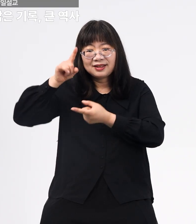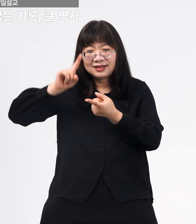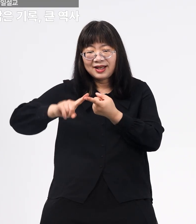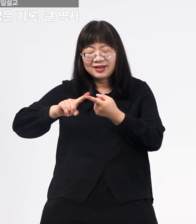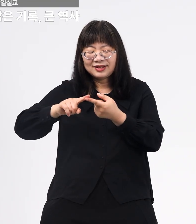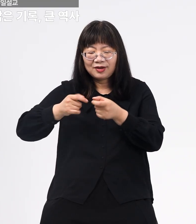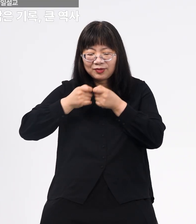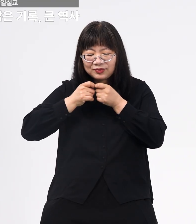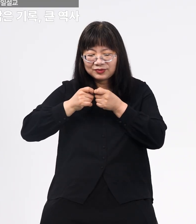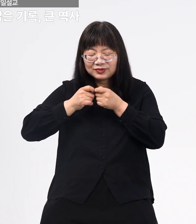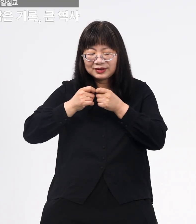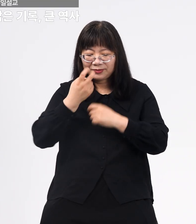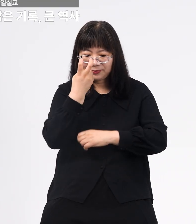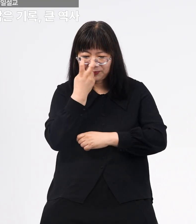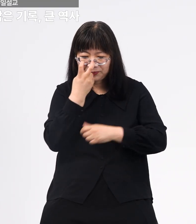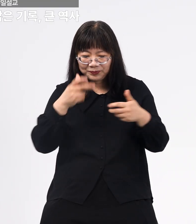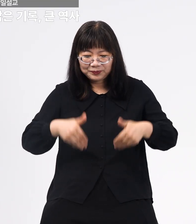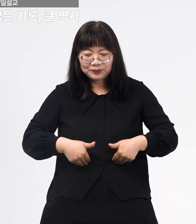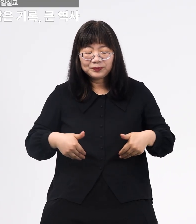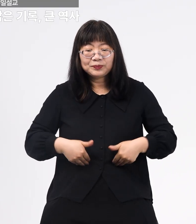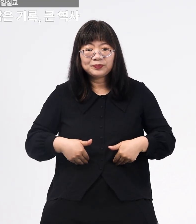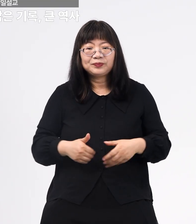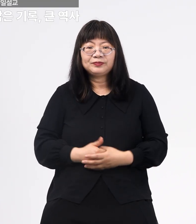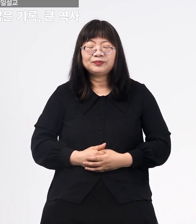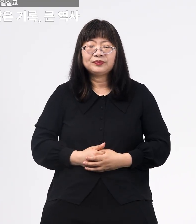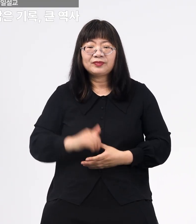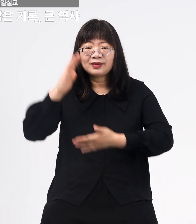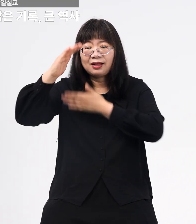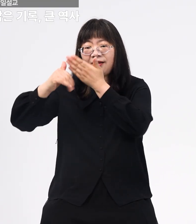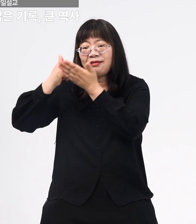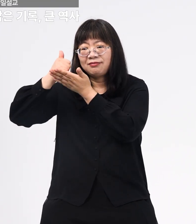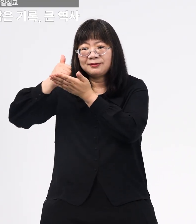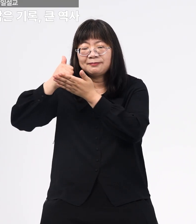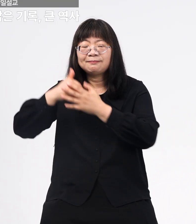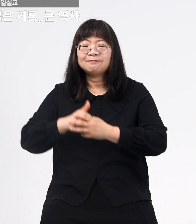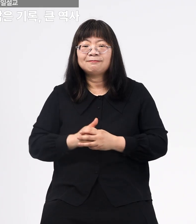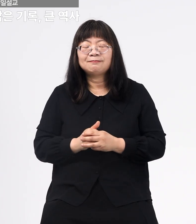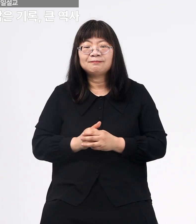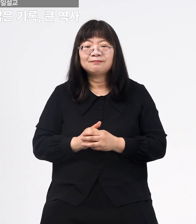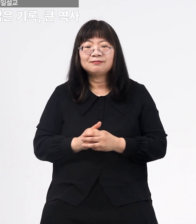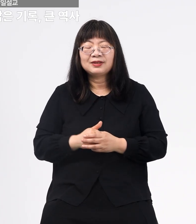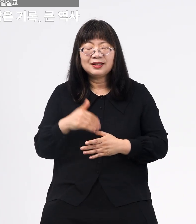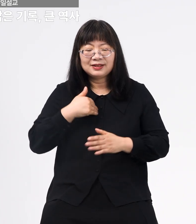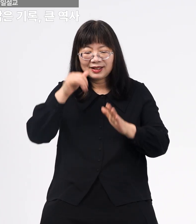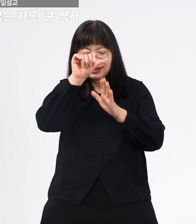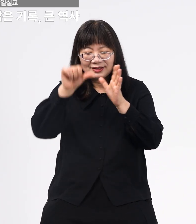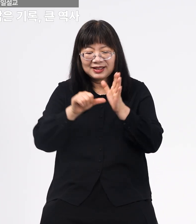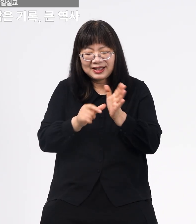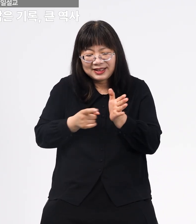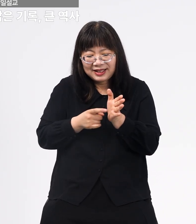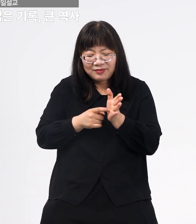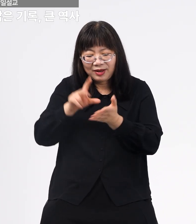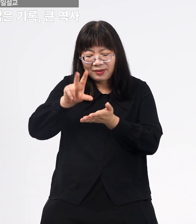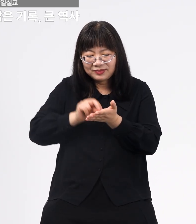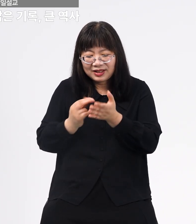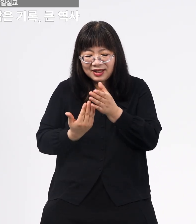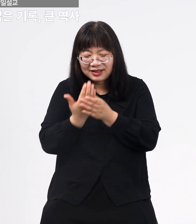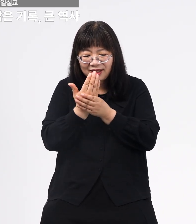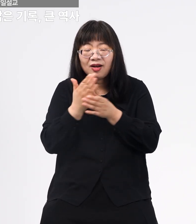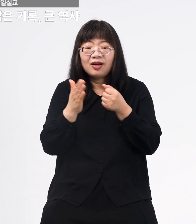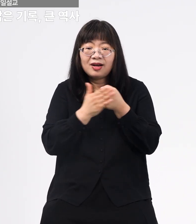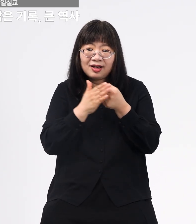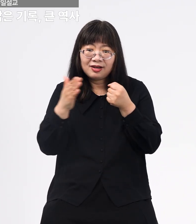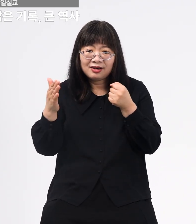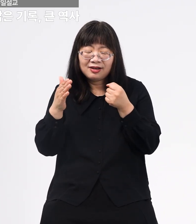유심히 살펴봐야 됩니다. 하나님은 내 인생에 다급한 문제가 생겼다고